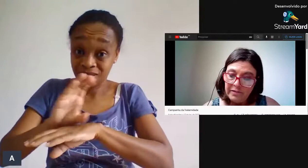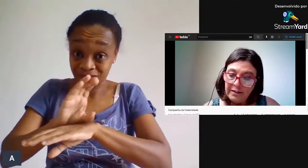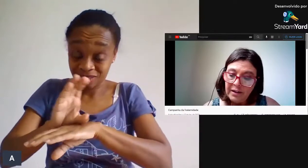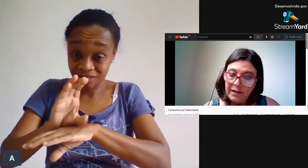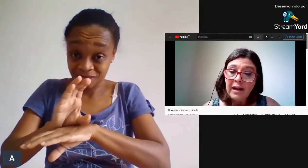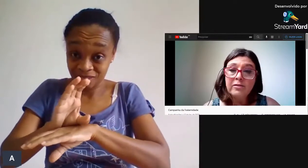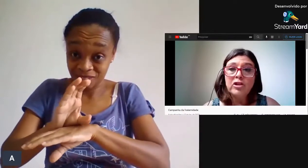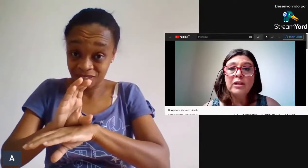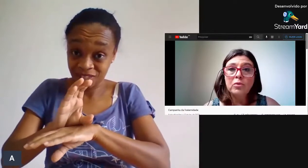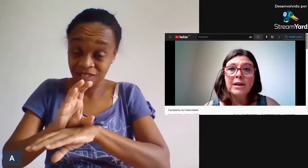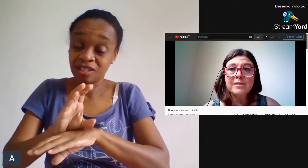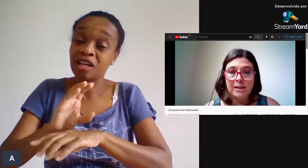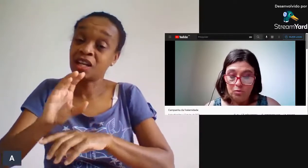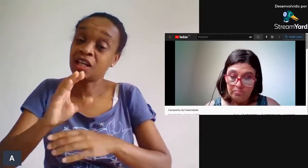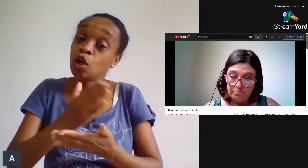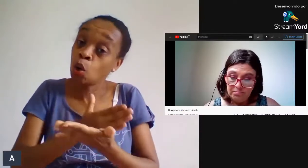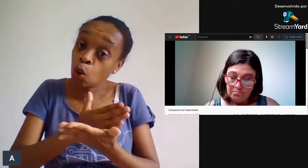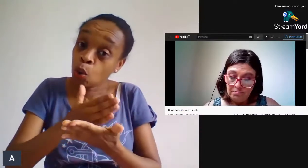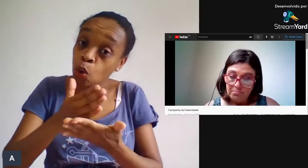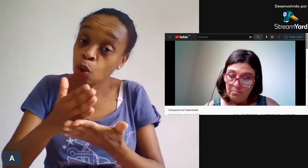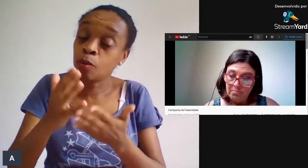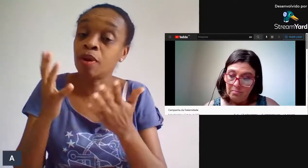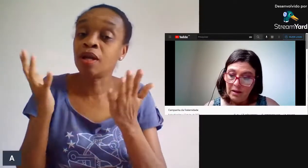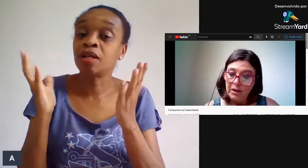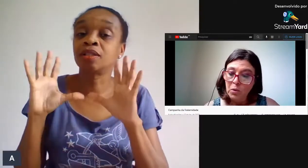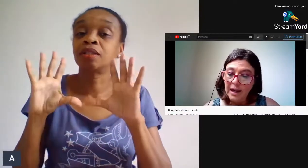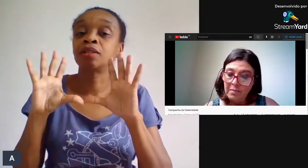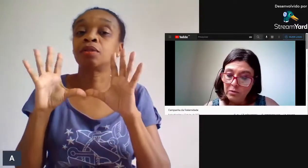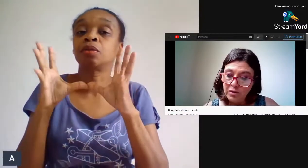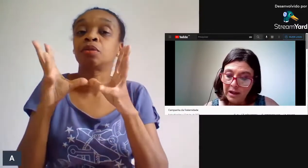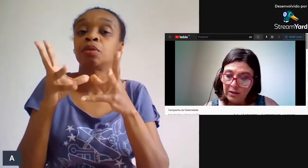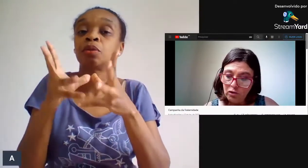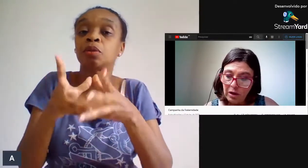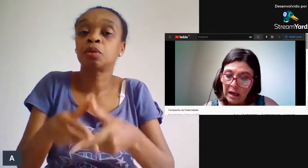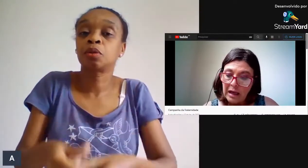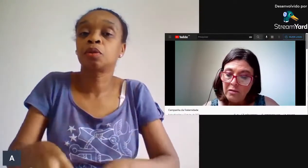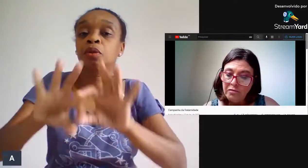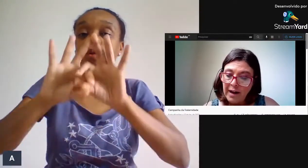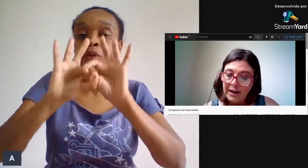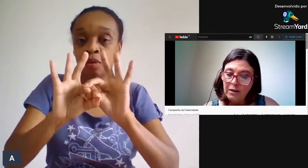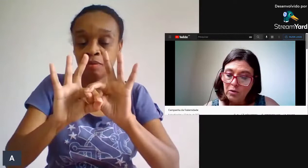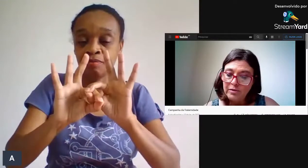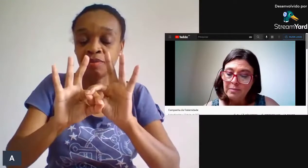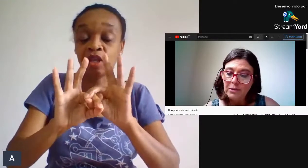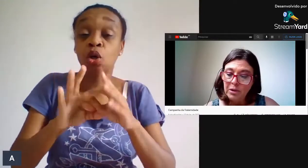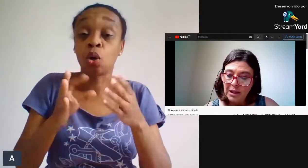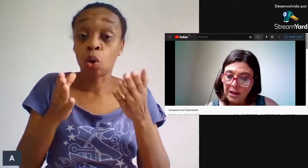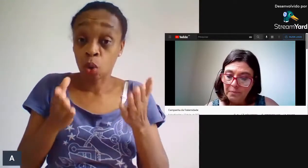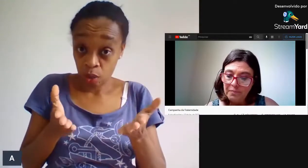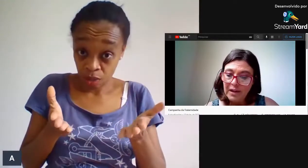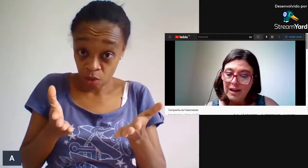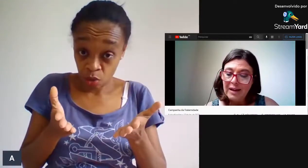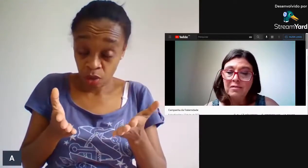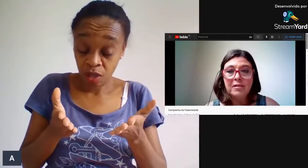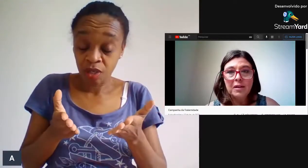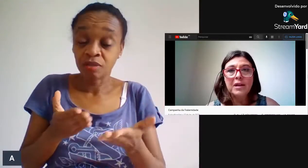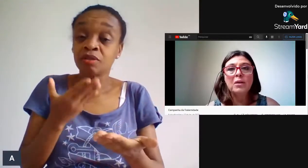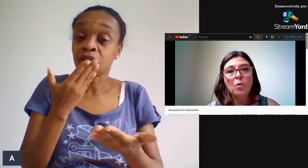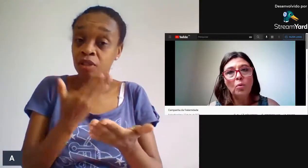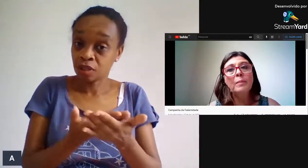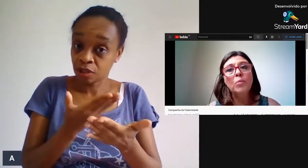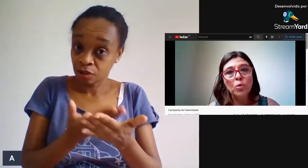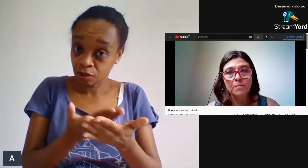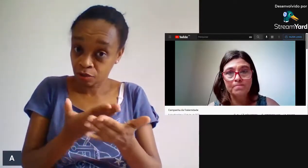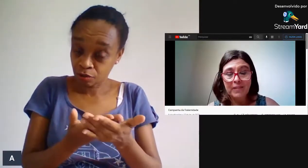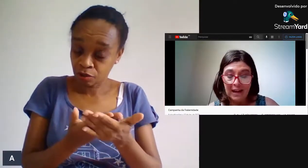tema: Fraternidade e Educação. E o lema é o seguinte: fala com sabedoria,